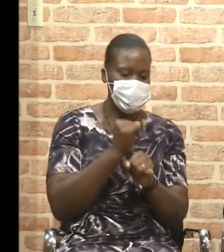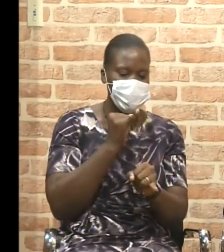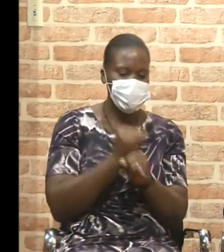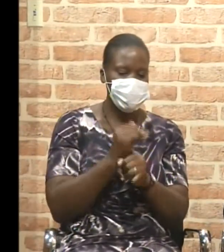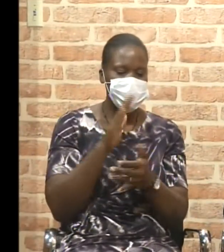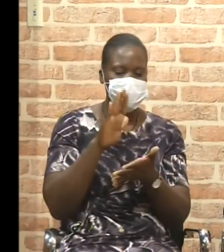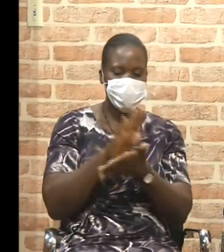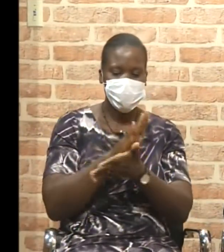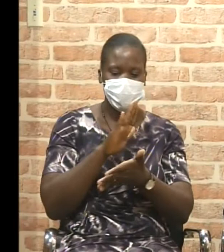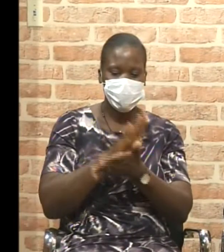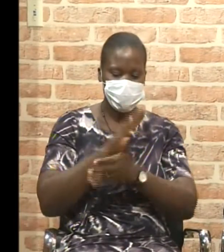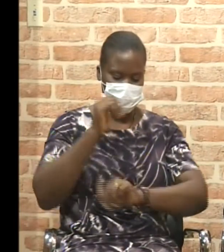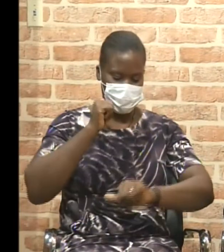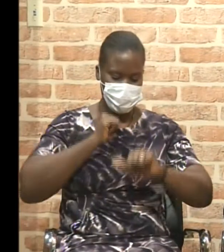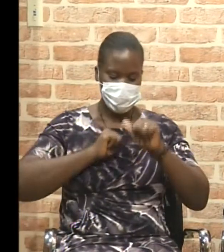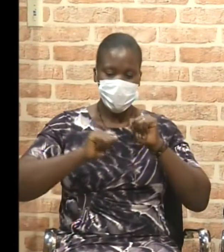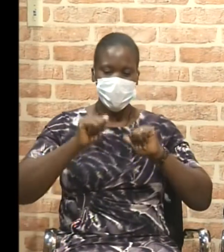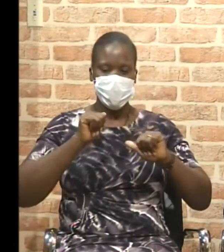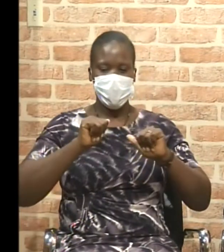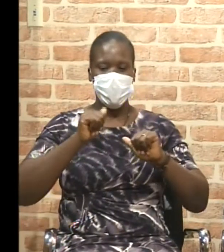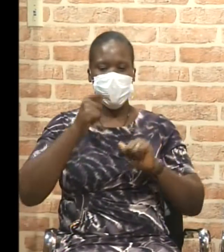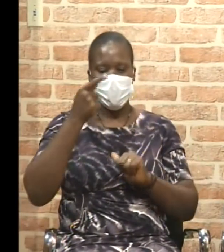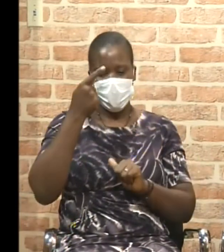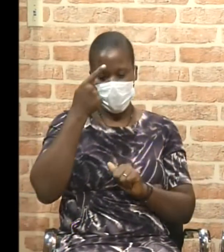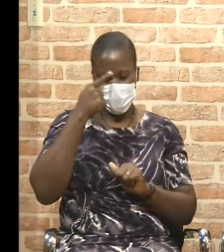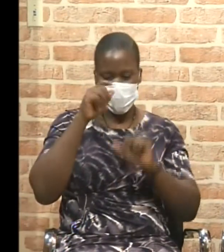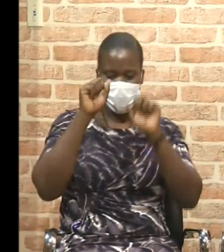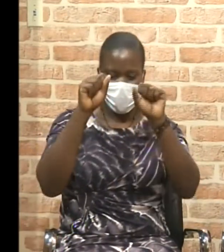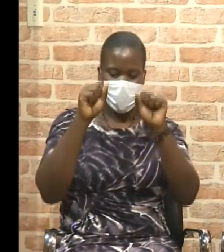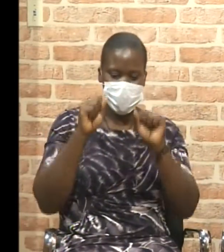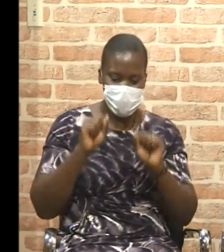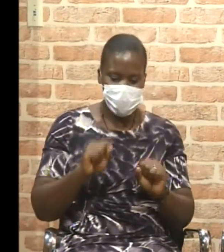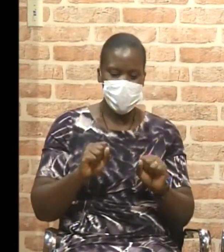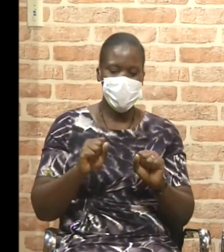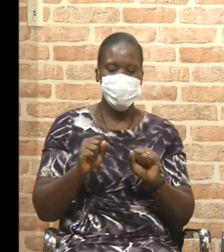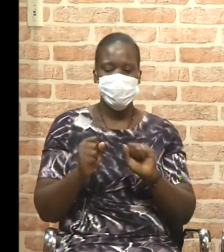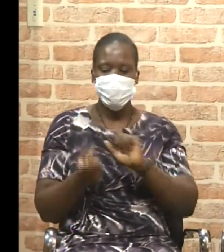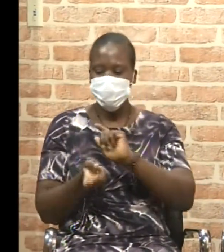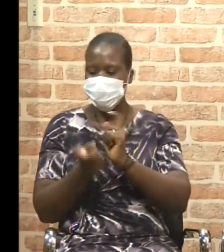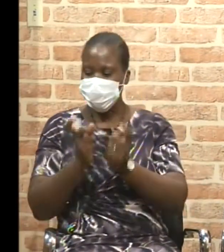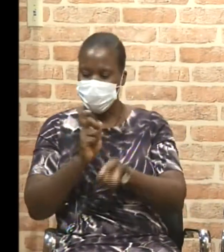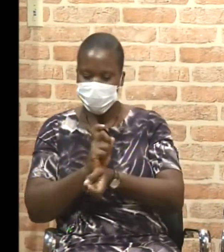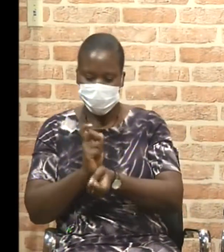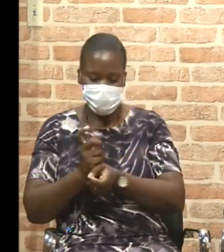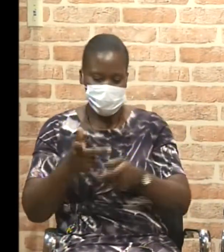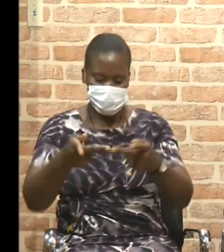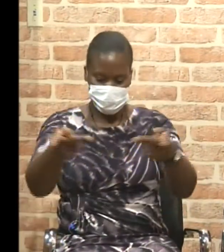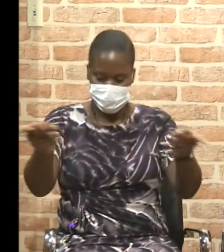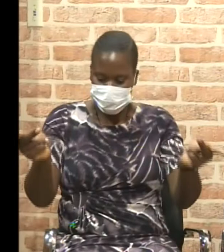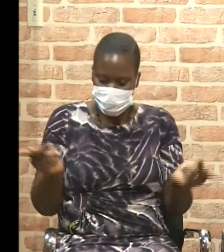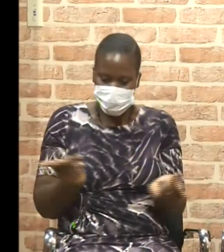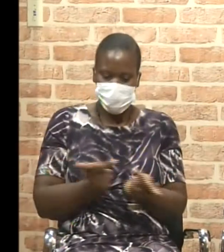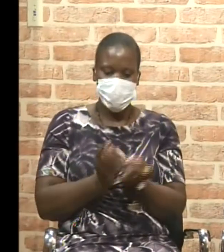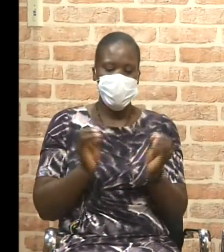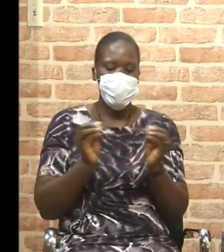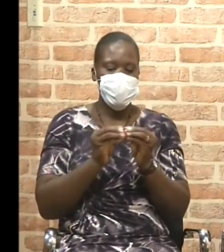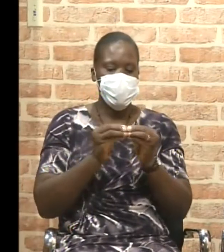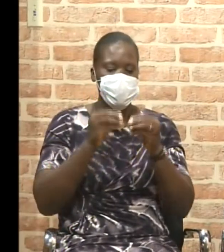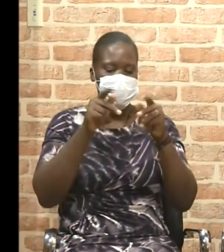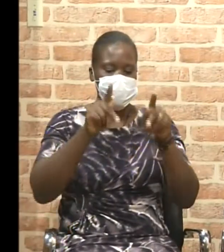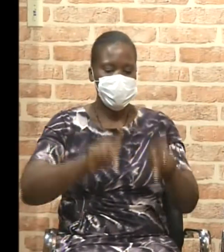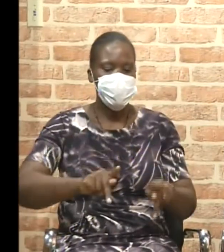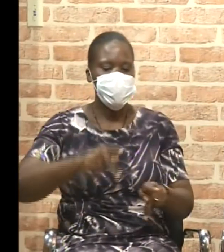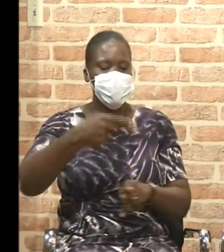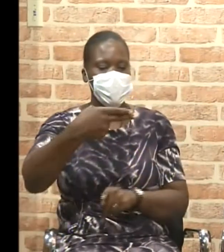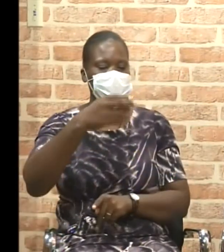diagnostic d'accessibilité pour que justement yo capable aménager espace là une façon pour que gagne plus mon handicapé leur venir